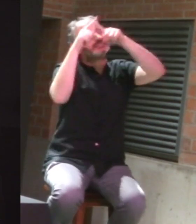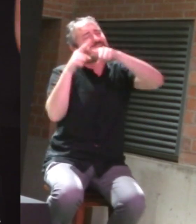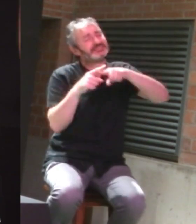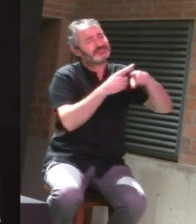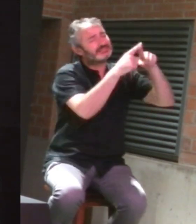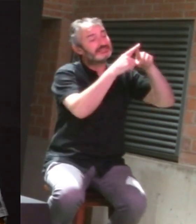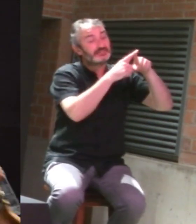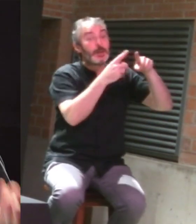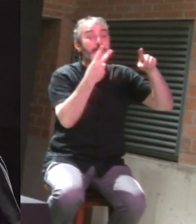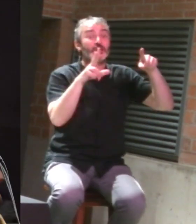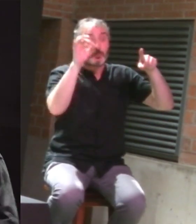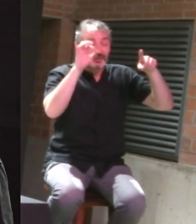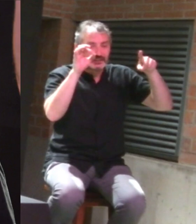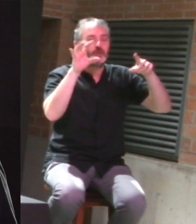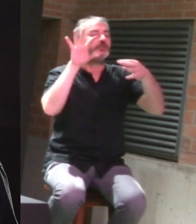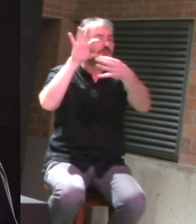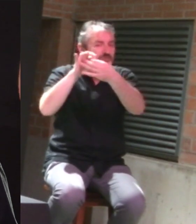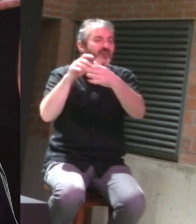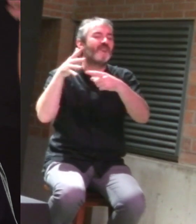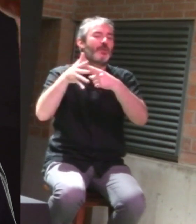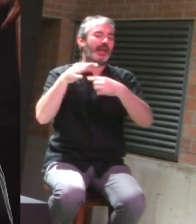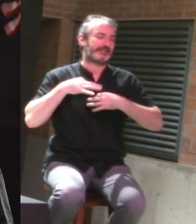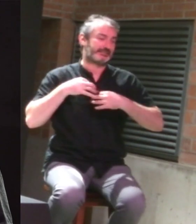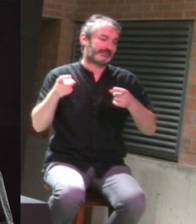sector secundario lo hacían en la industria textil.